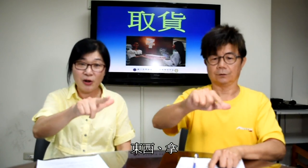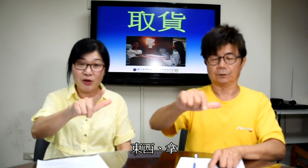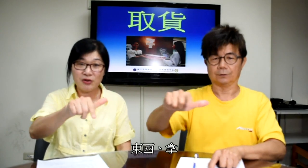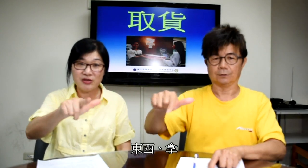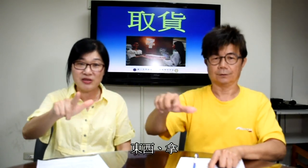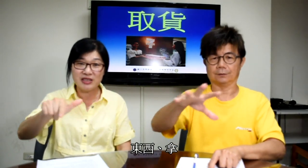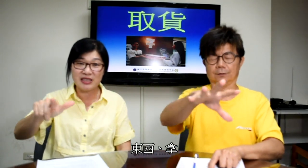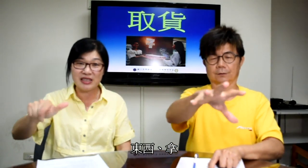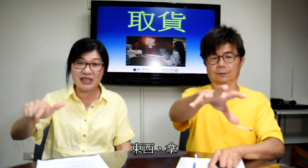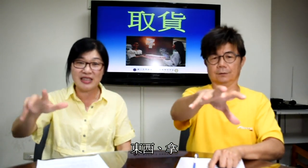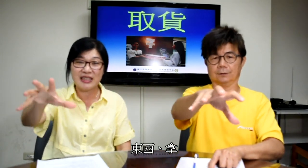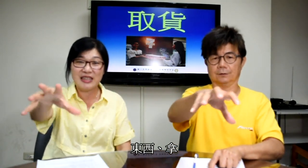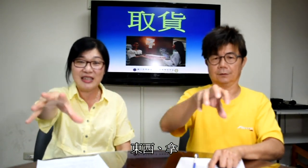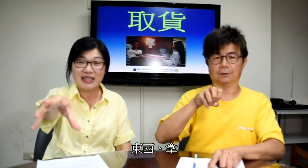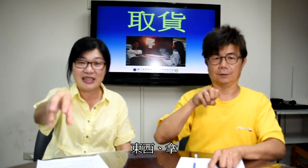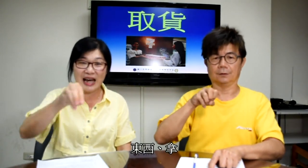东西拿，